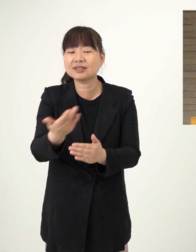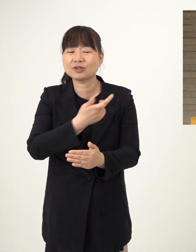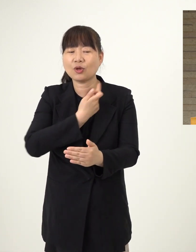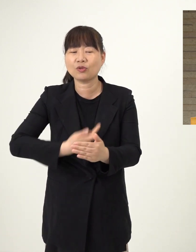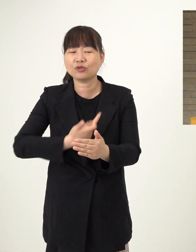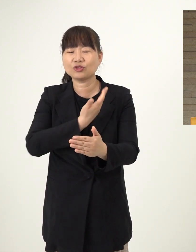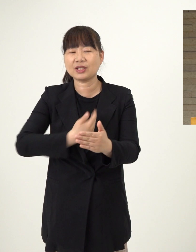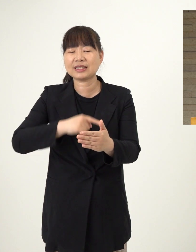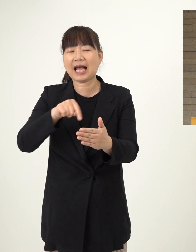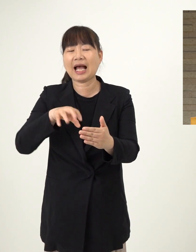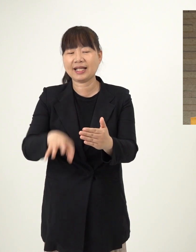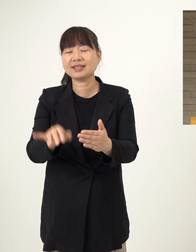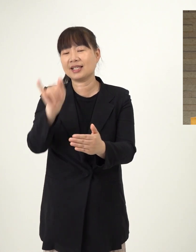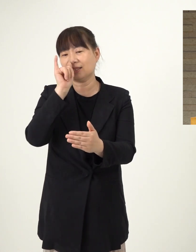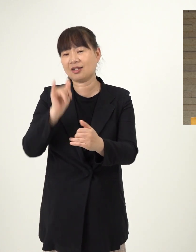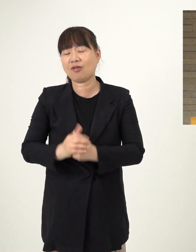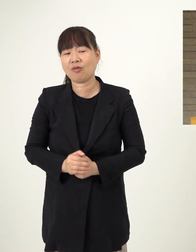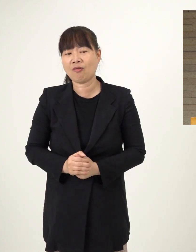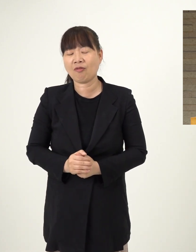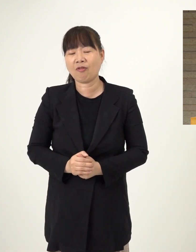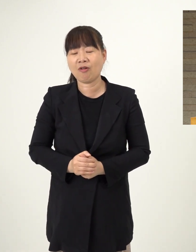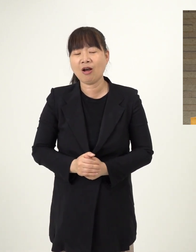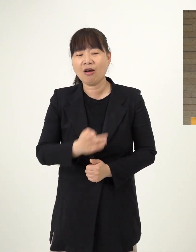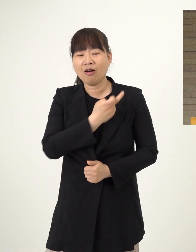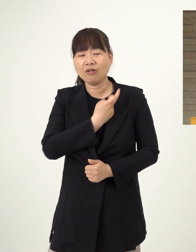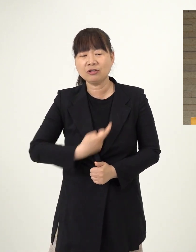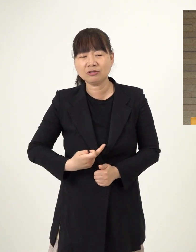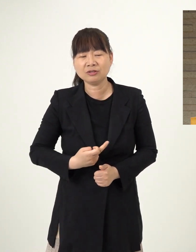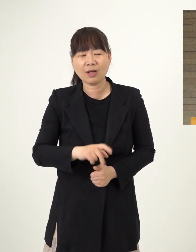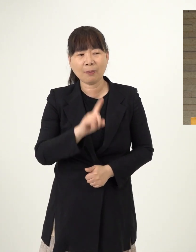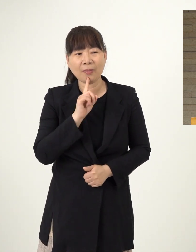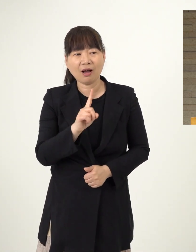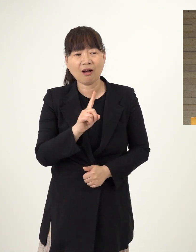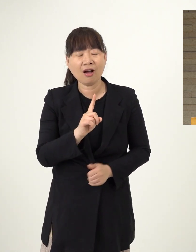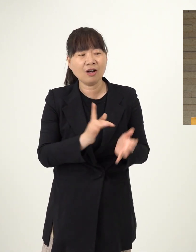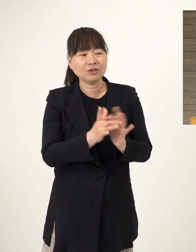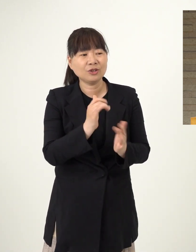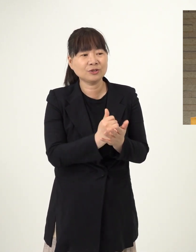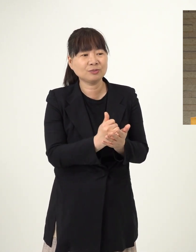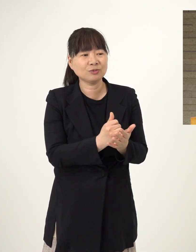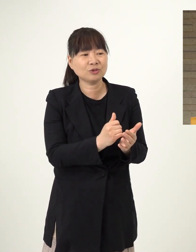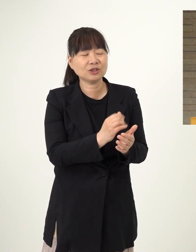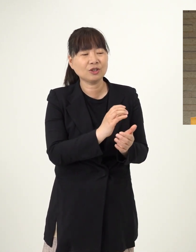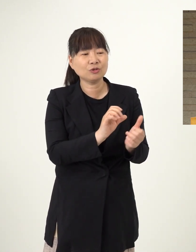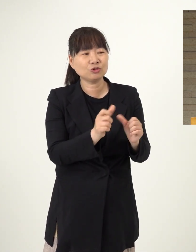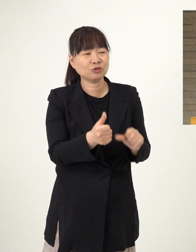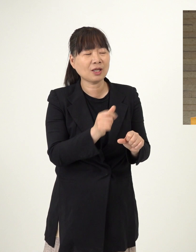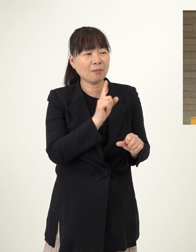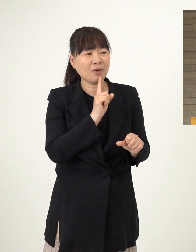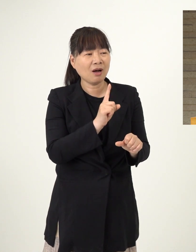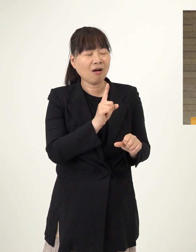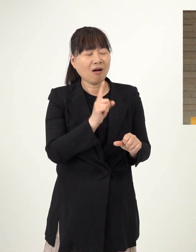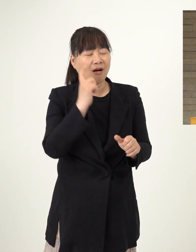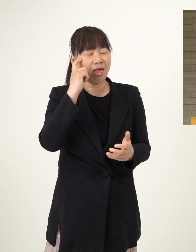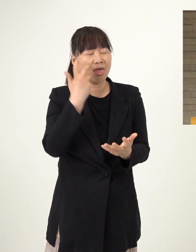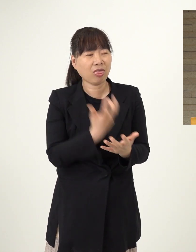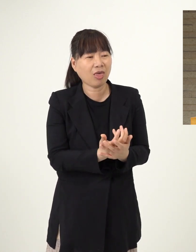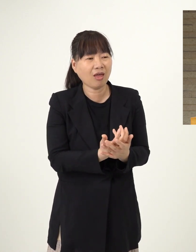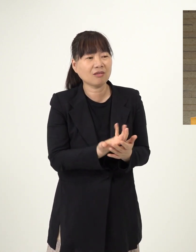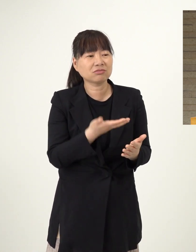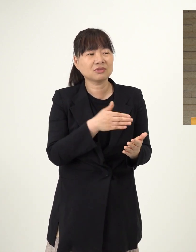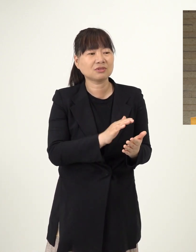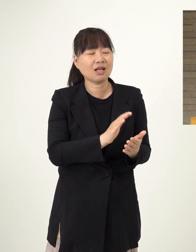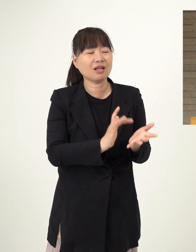그러니까 제자들이 예수님이 죽을 수도 있다는 말에도 충격인데 그 빌미를 제공한